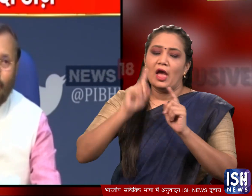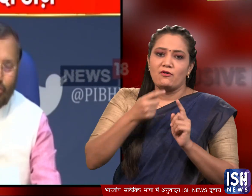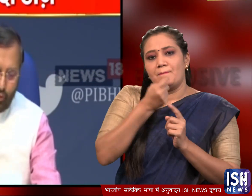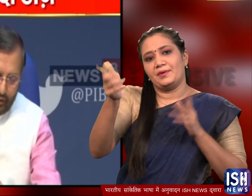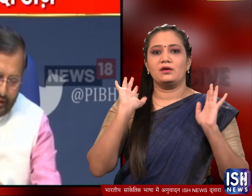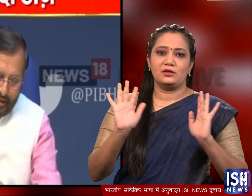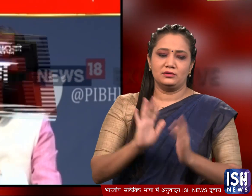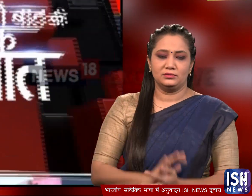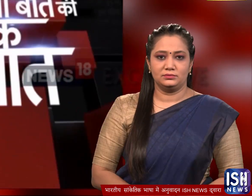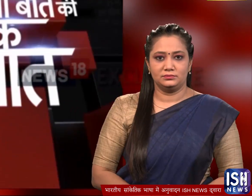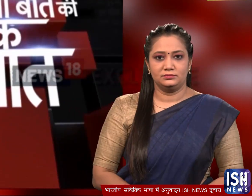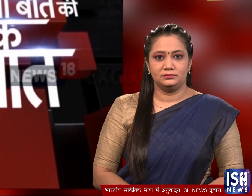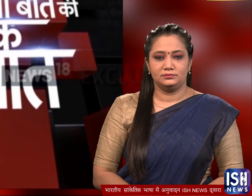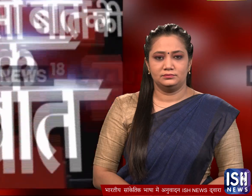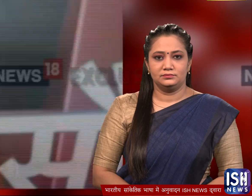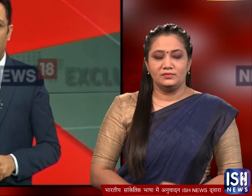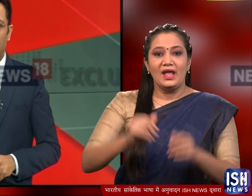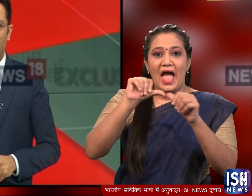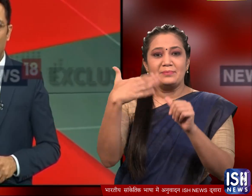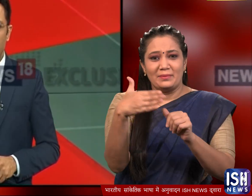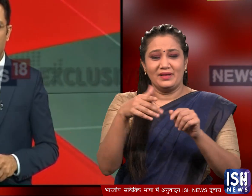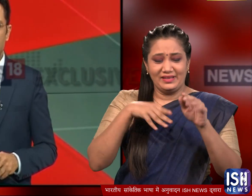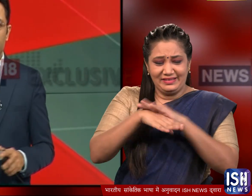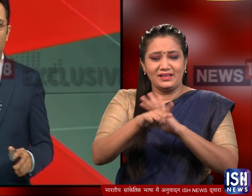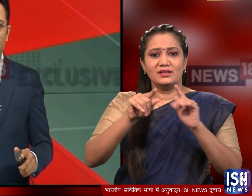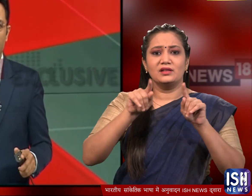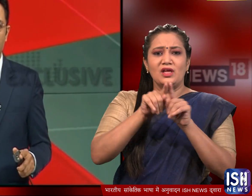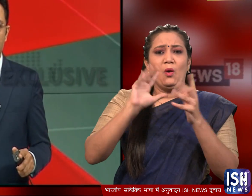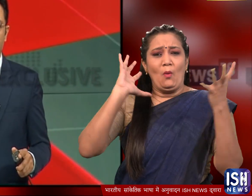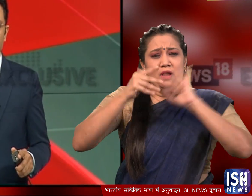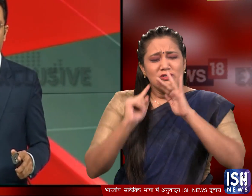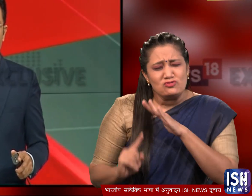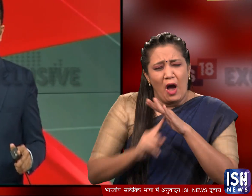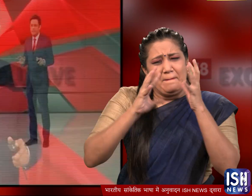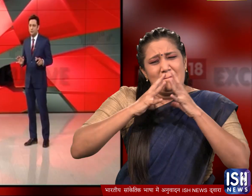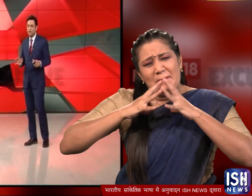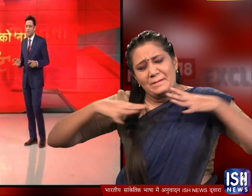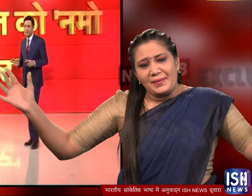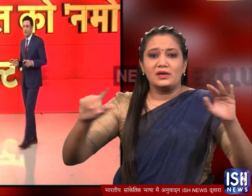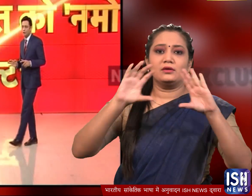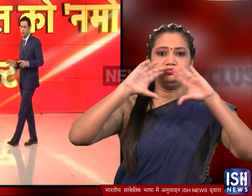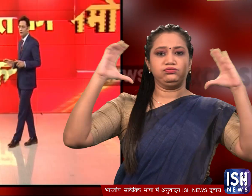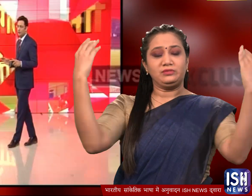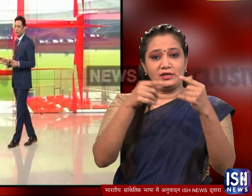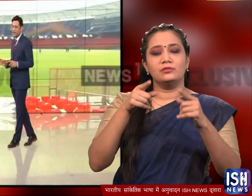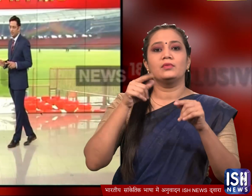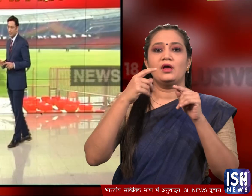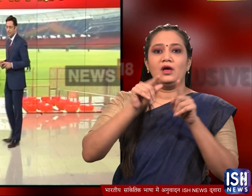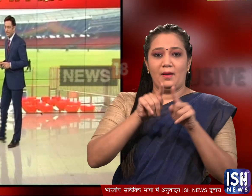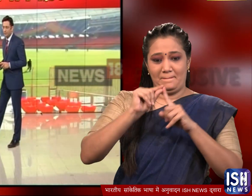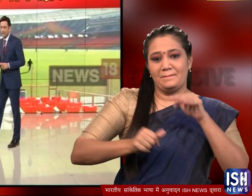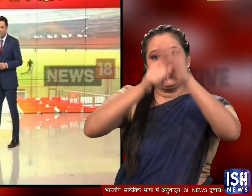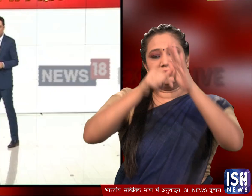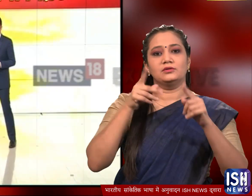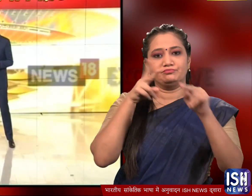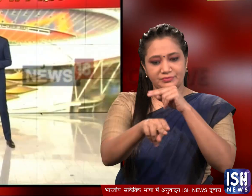उनको शुल्क देना पड़ेगा। अहमदाबाद में दुनिया के सबसे बड़े क्रिकेट स्टेडियम का राष्ट्रपति रामनाथ कोविंद ने उद्घाटन किया।